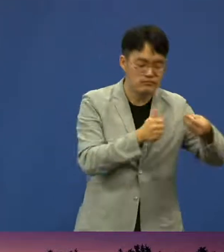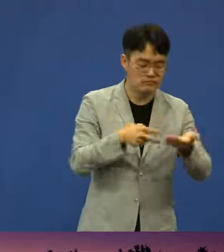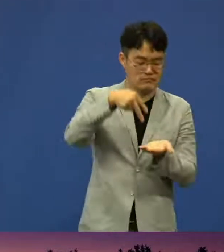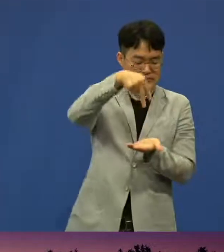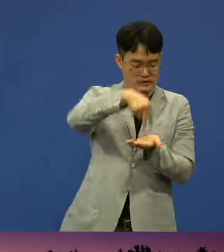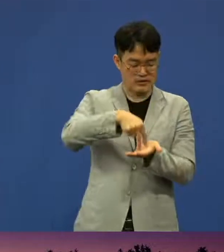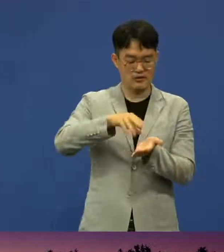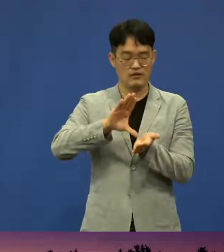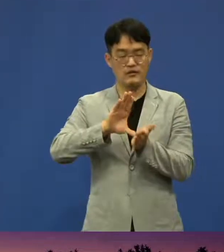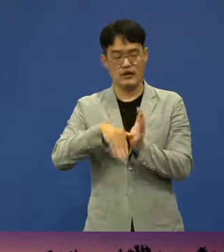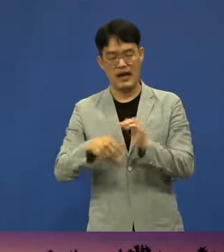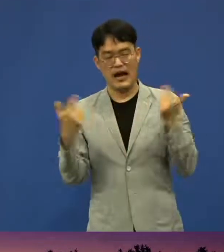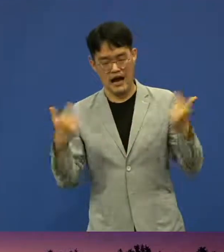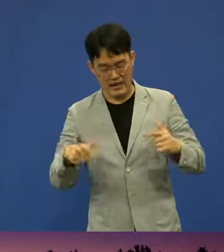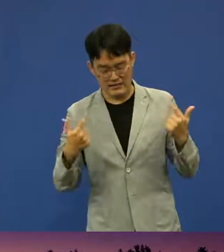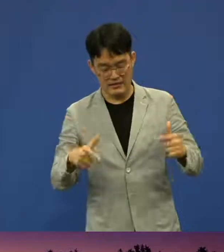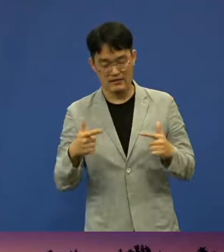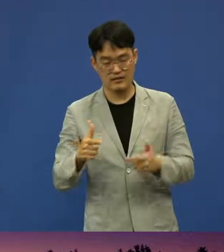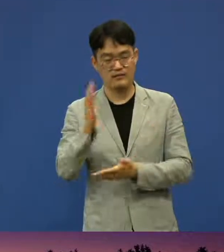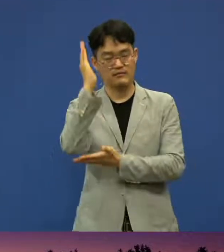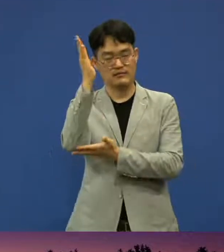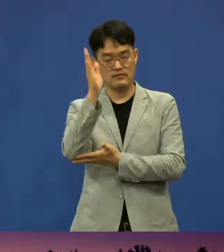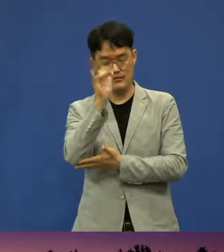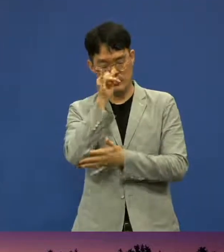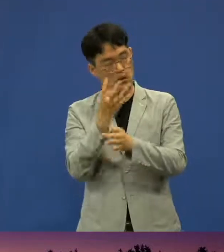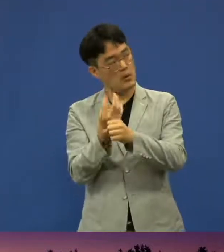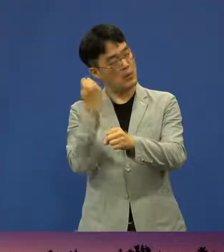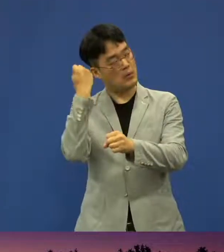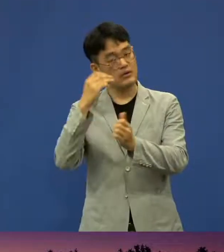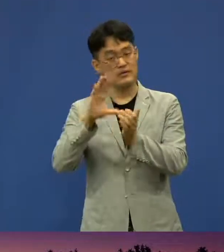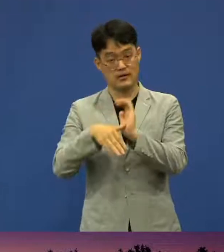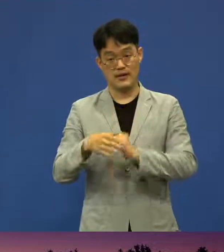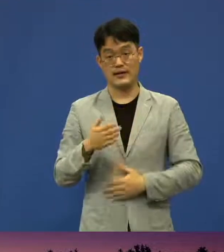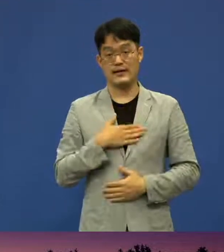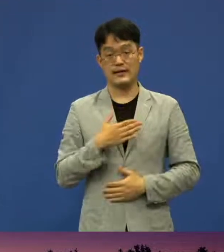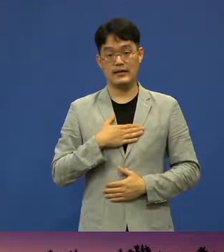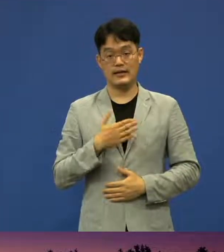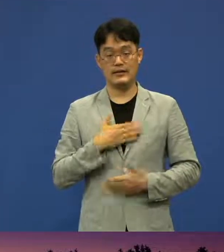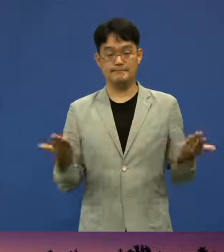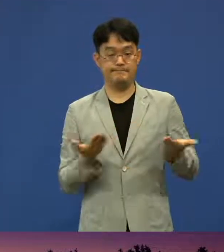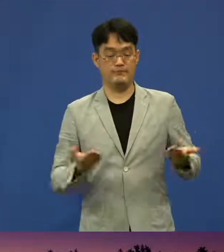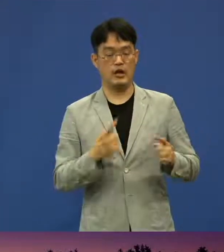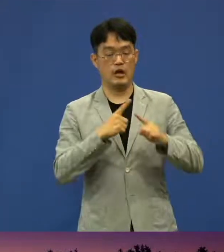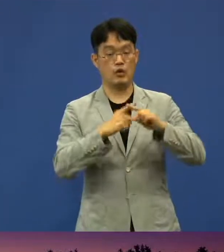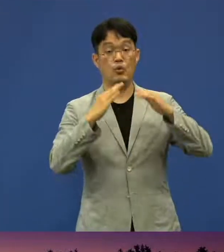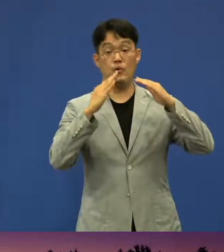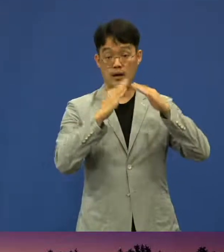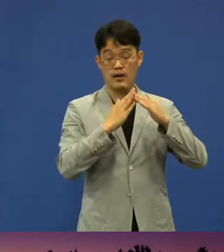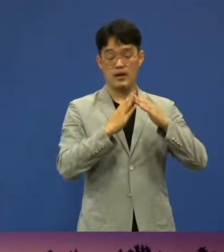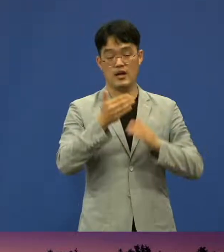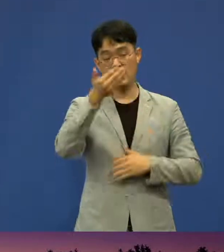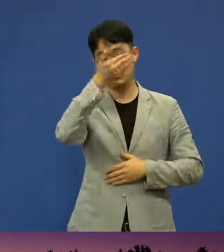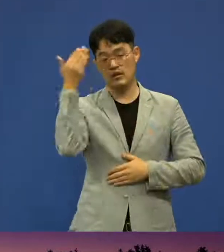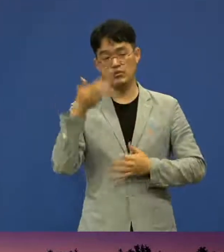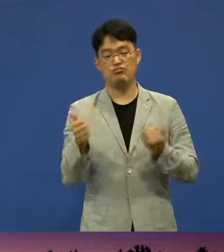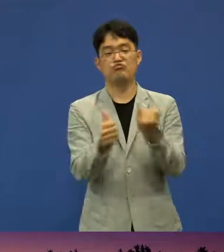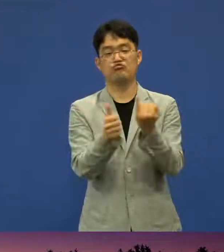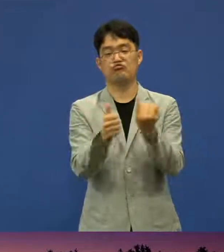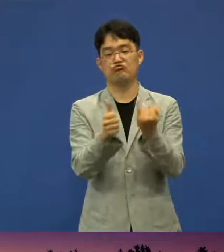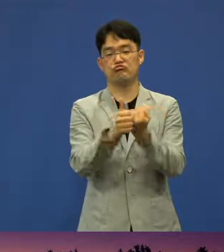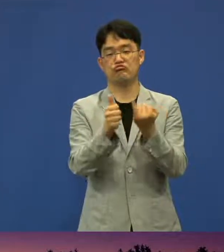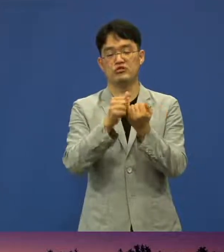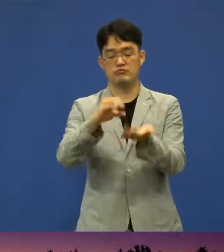그런 이야기를 하는데, 몇 년 전입니다. 저희 교회에 젊은 부부가 등록을 하게 됐어요.